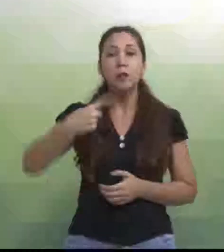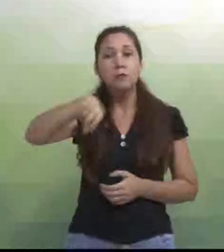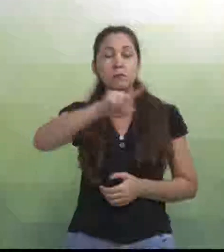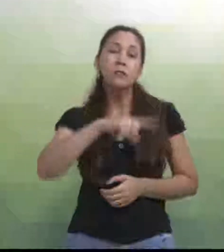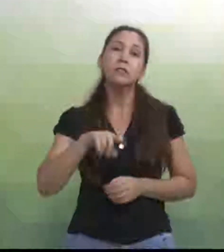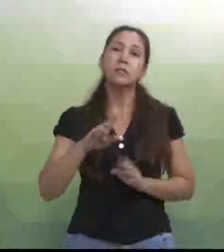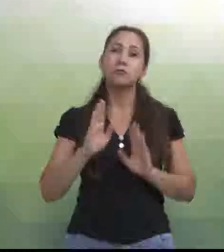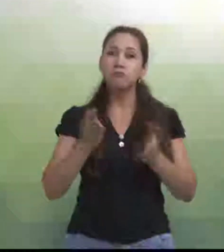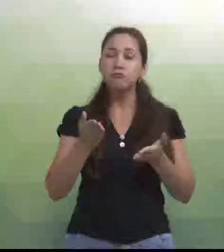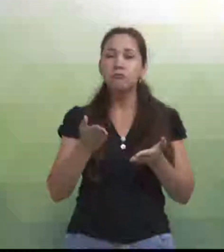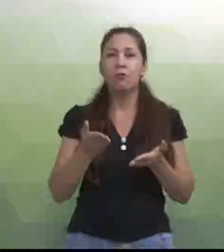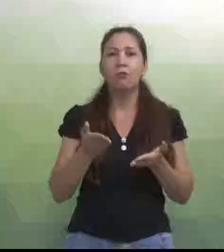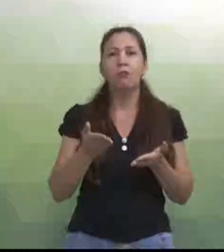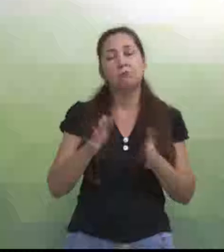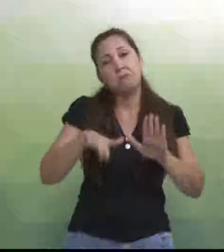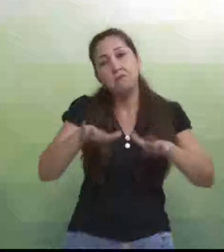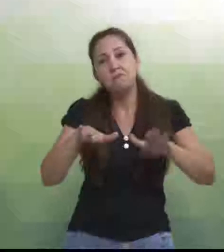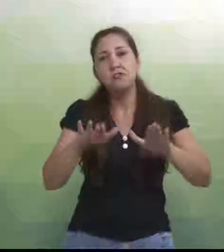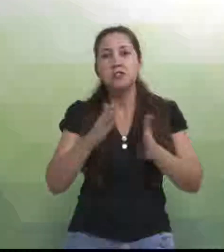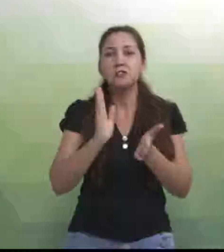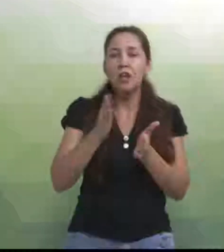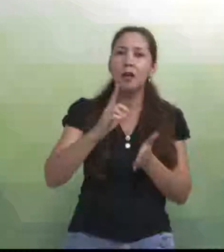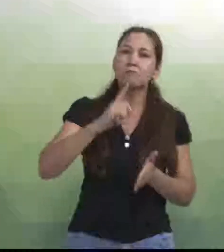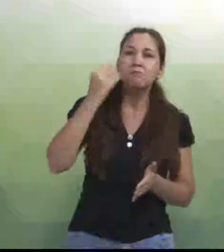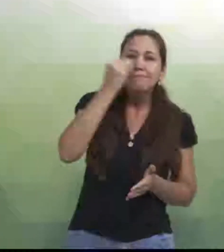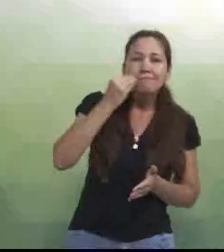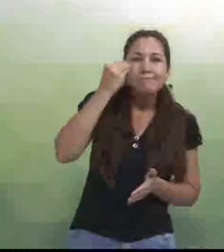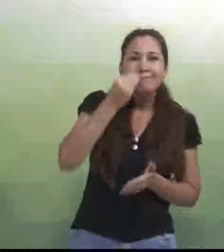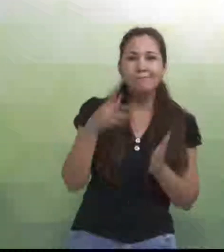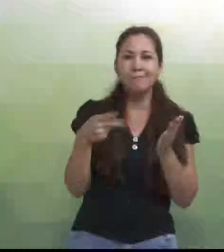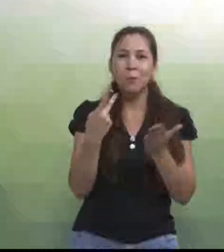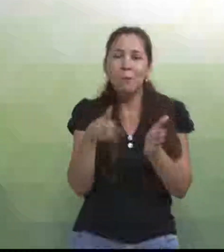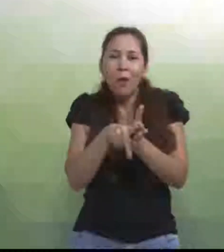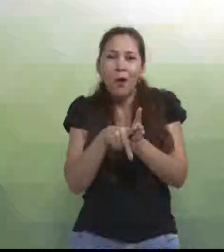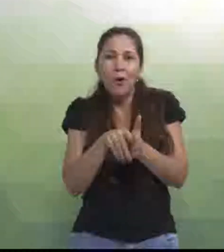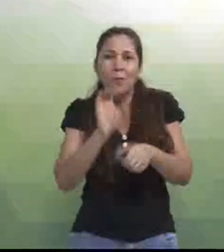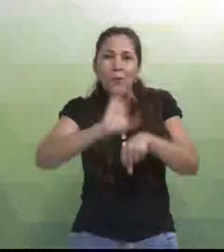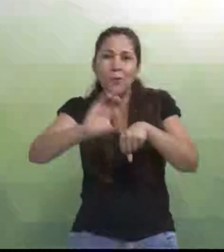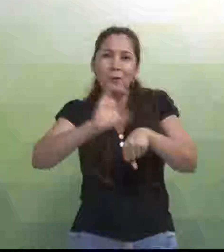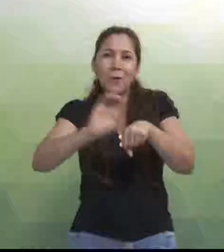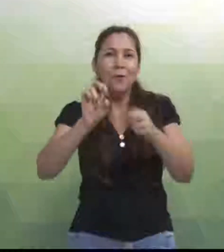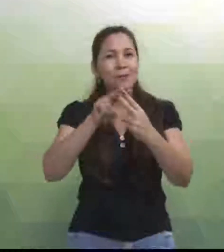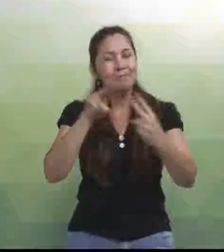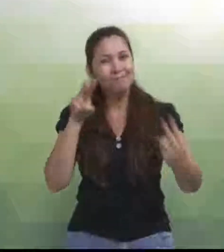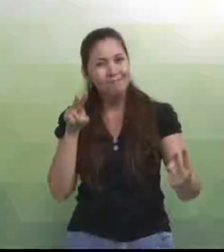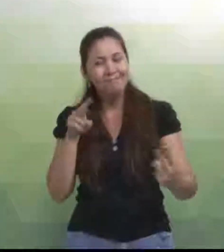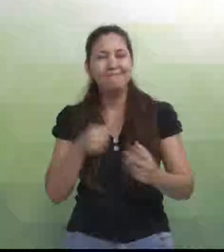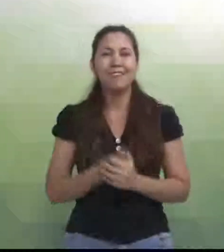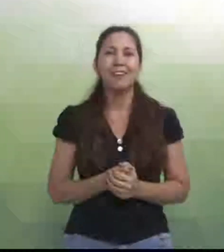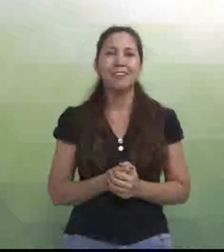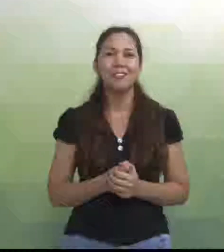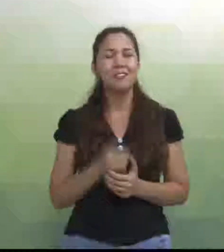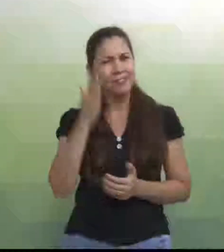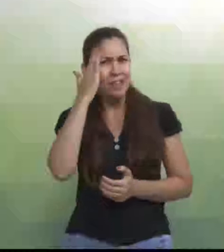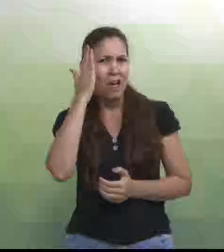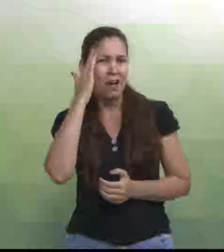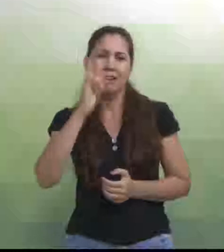Nós já temos experiência em cursos à distância, então sabemos da nossa